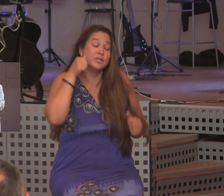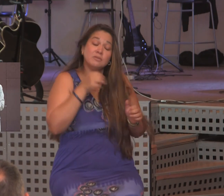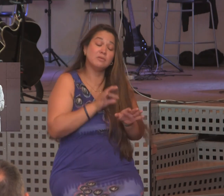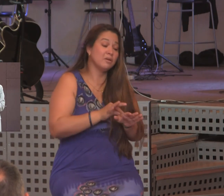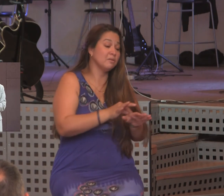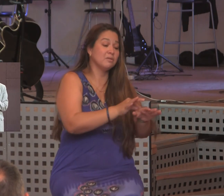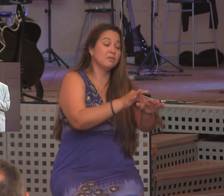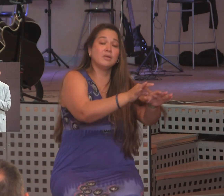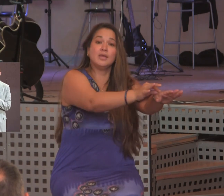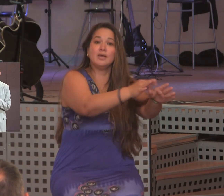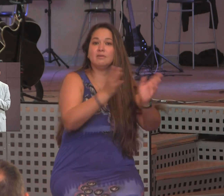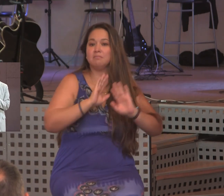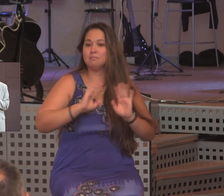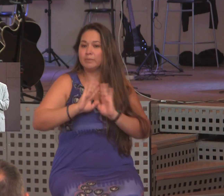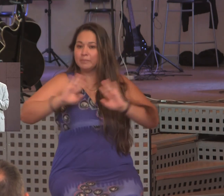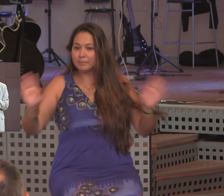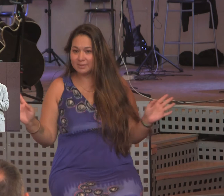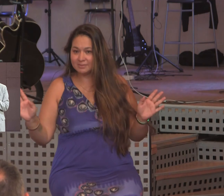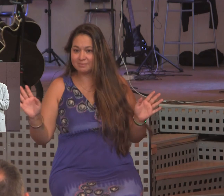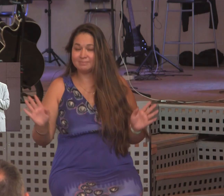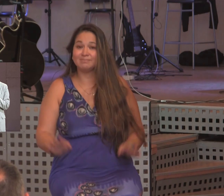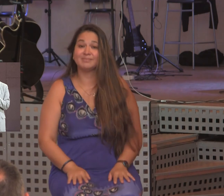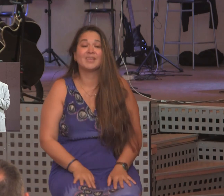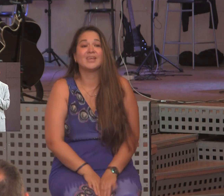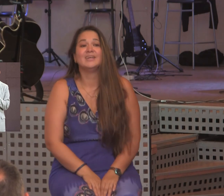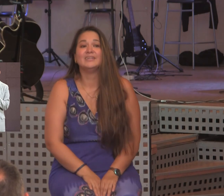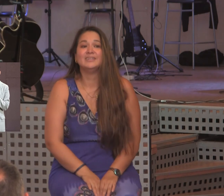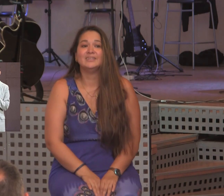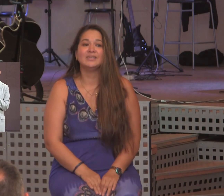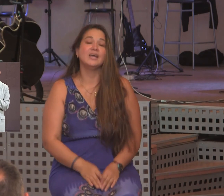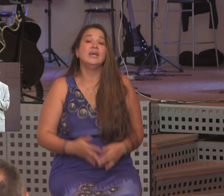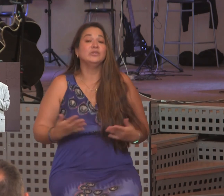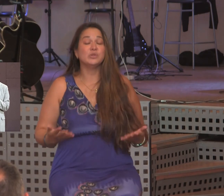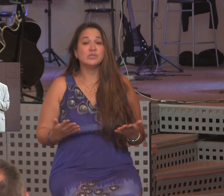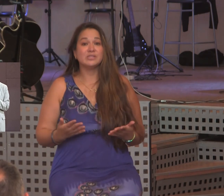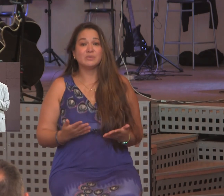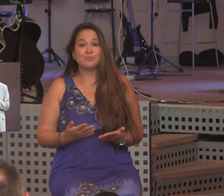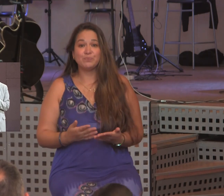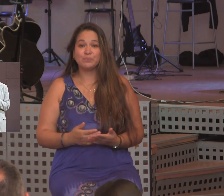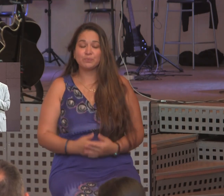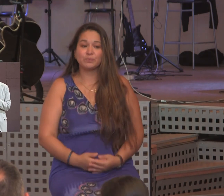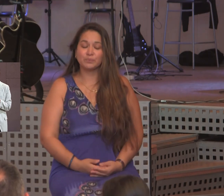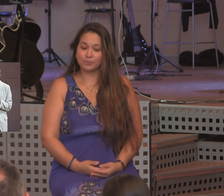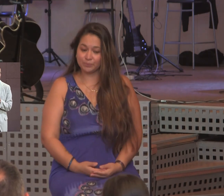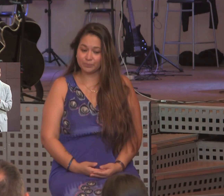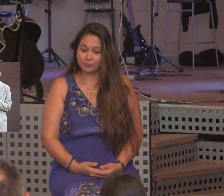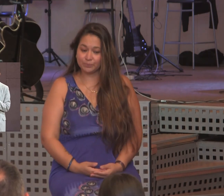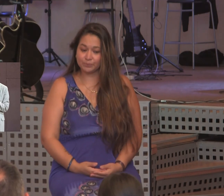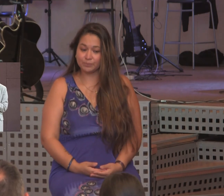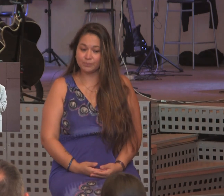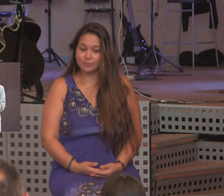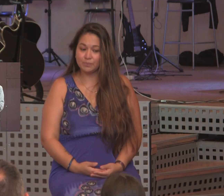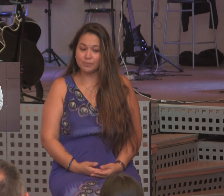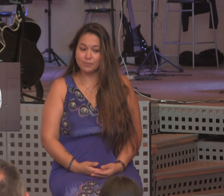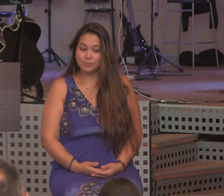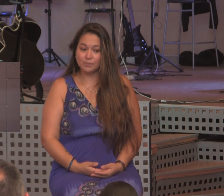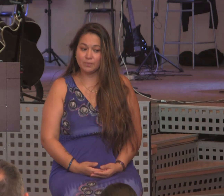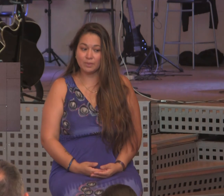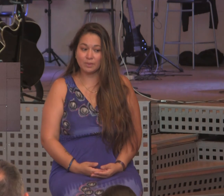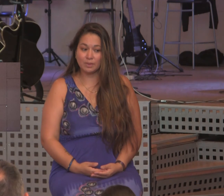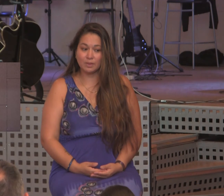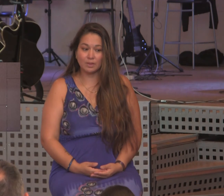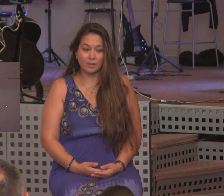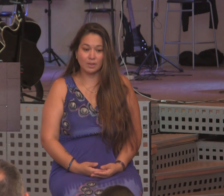nombre, las llamo así y voy delante de ellas. Está ahí en Juan 10 también.